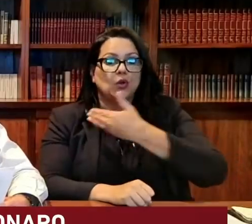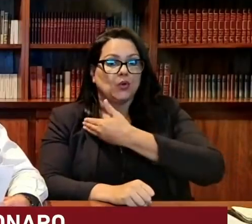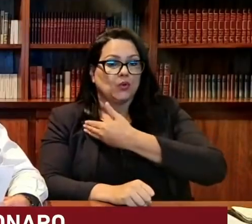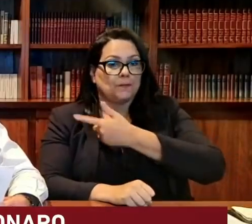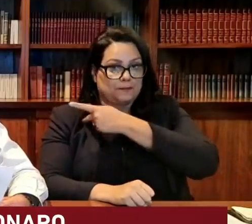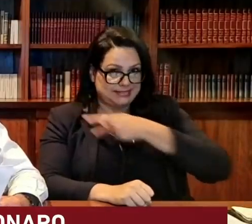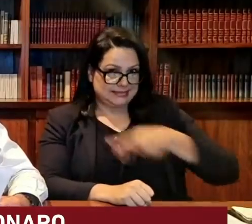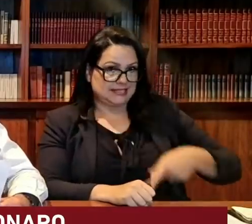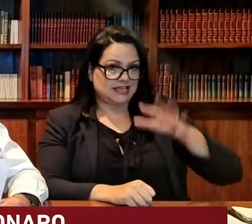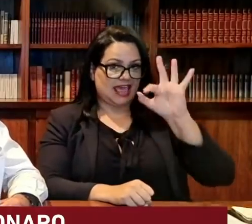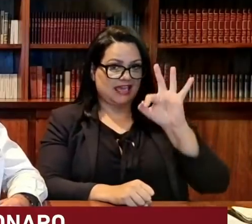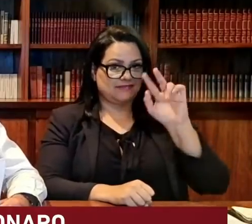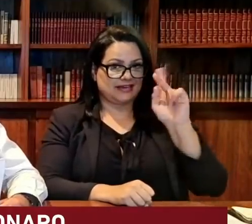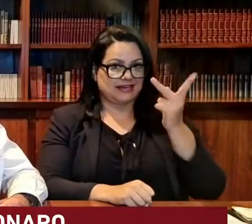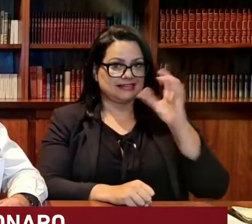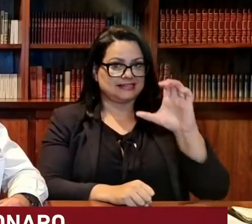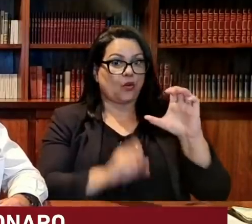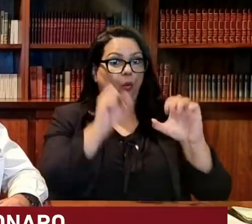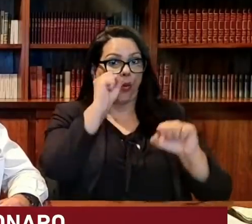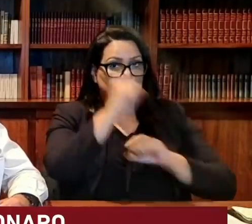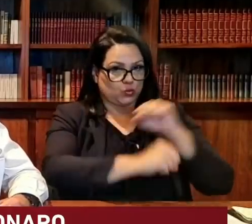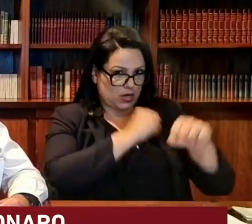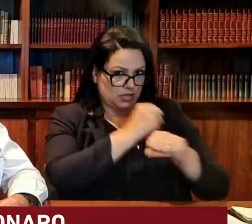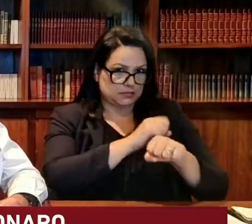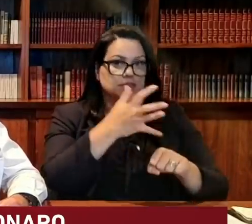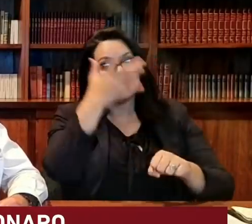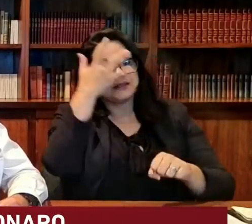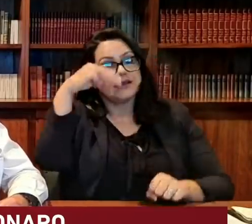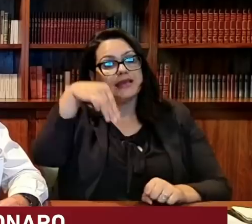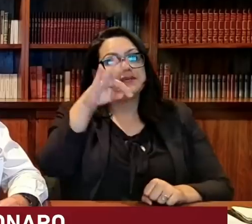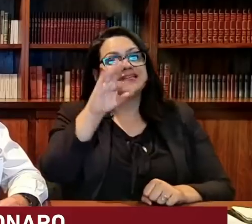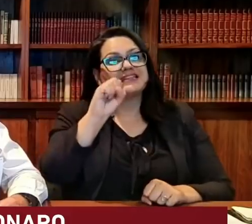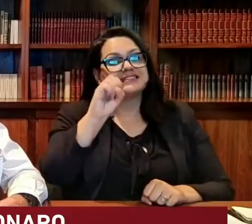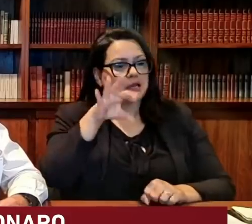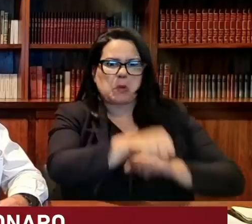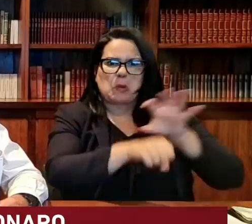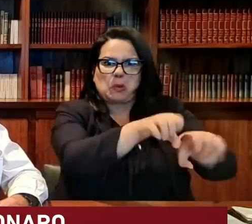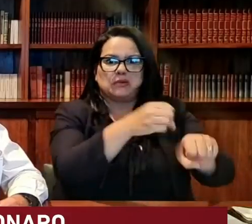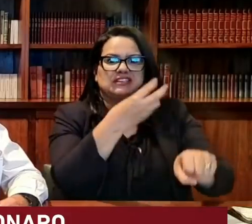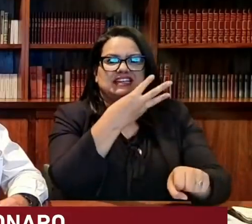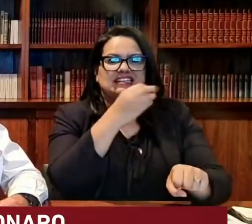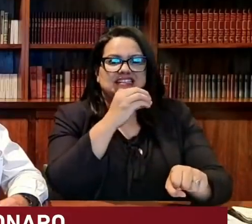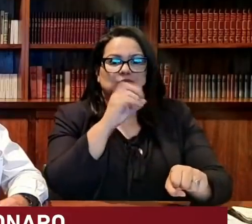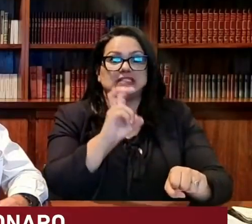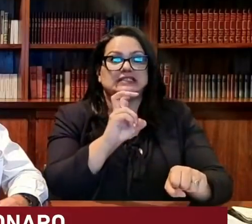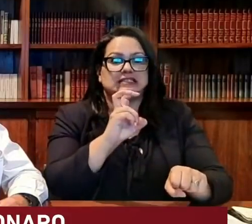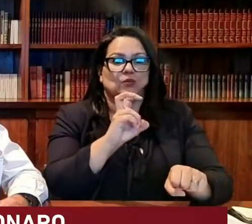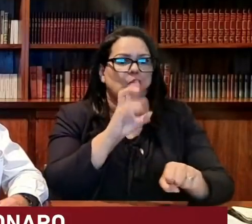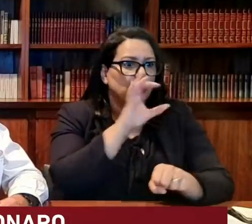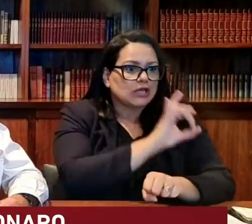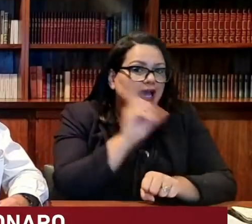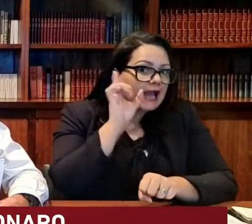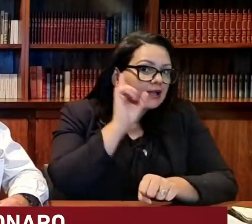Cardoso, que ele ficou 8 anos no governo, a média de invasões por ano foram 305, quase uma por dia,